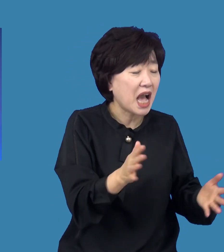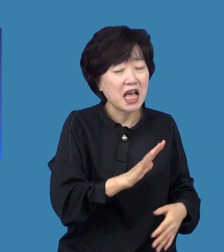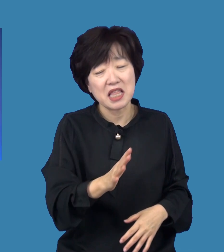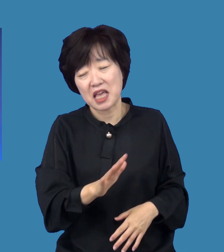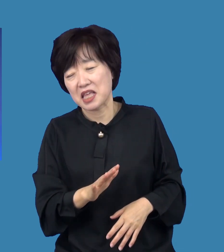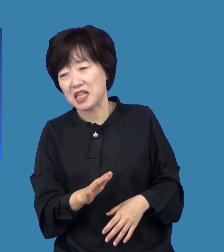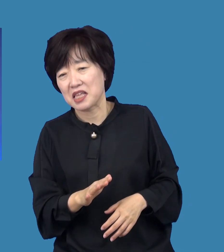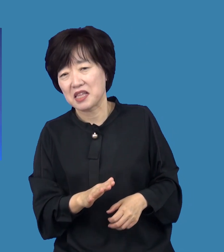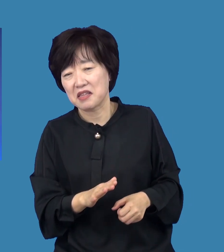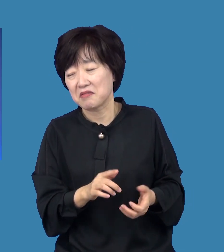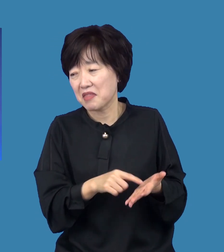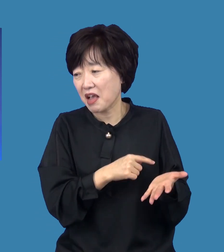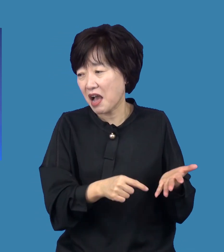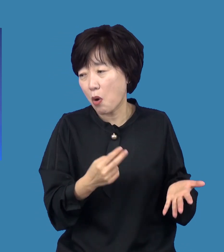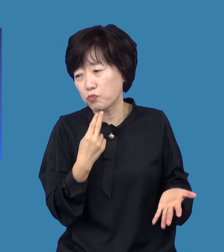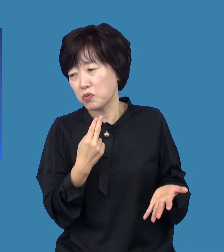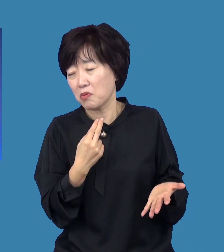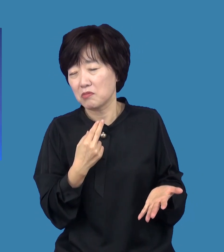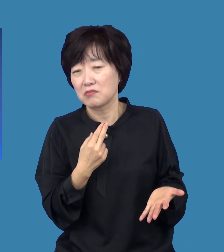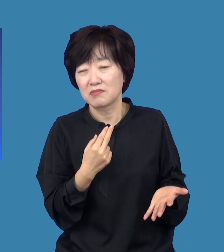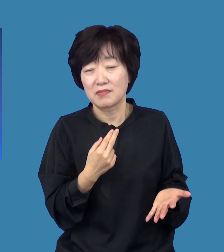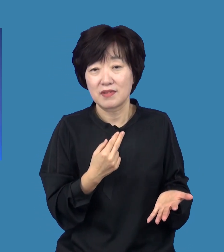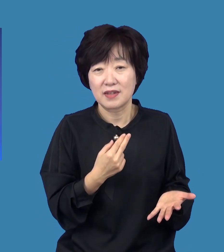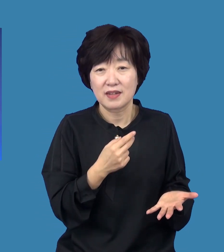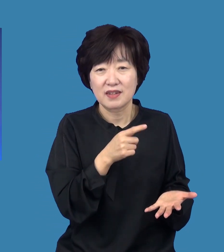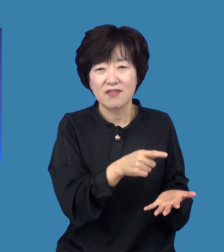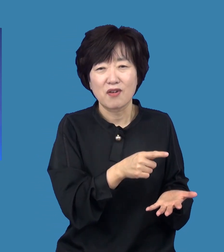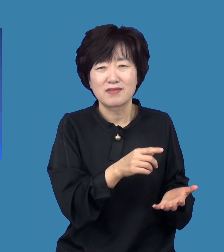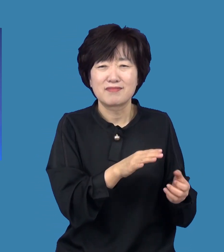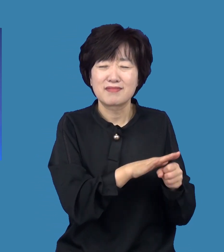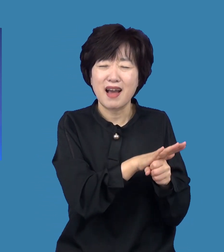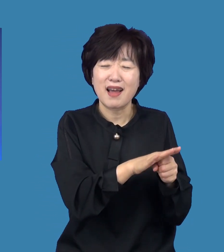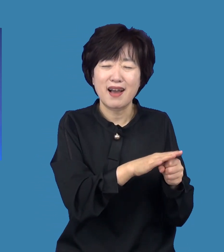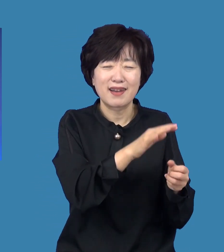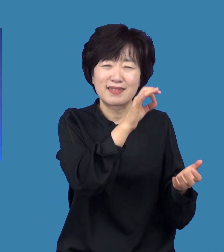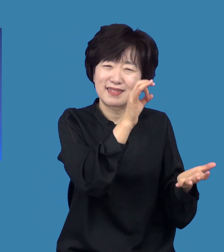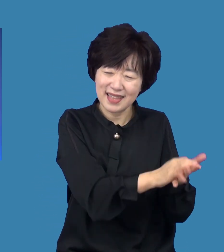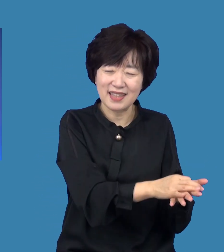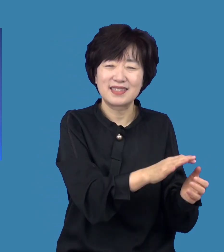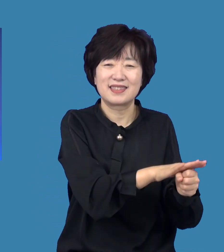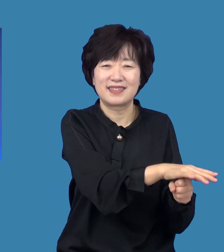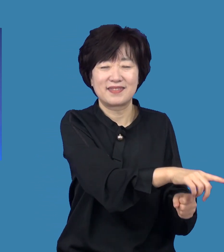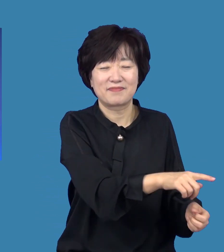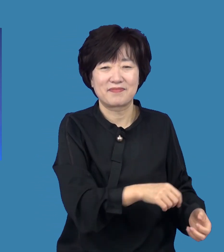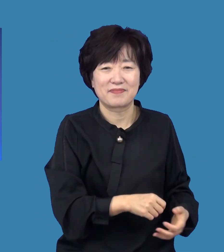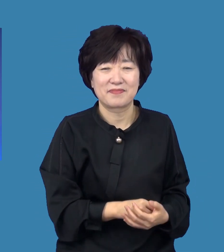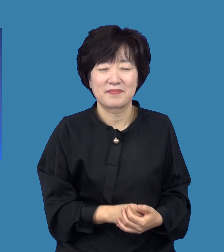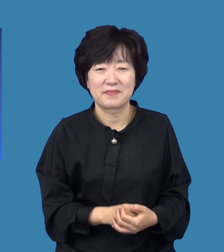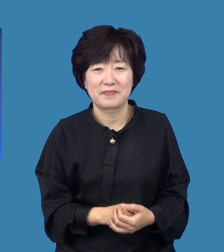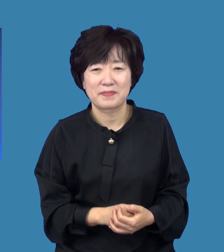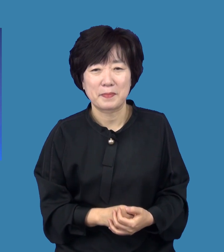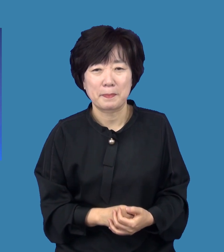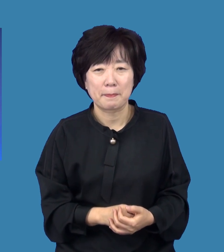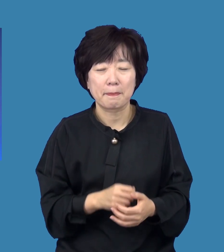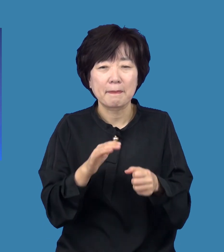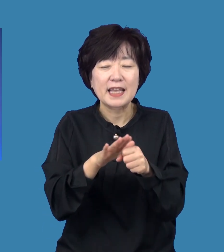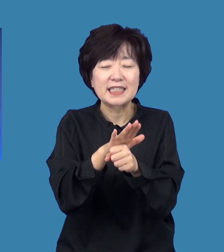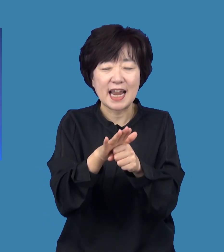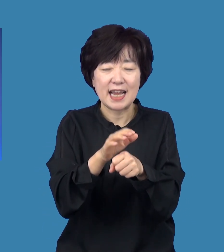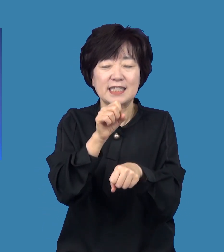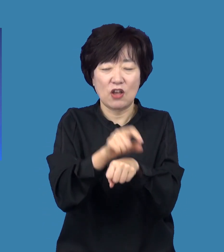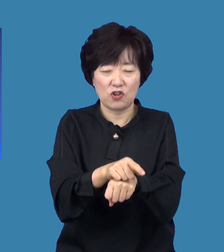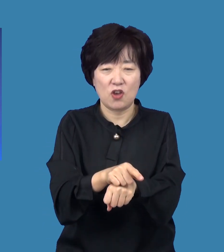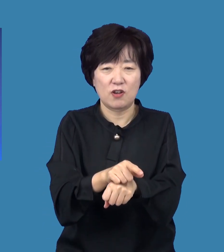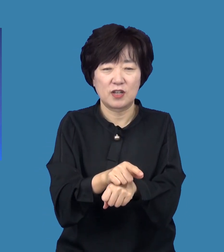치른 대가 포기한 게 그렇게 많지 않아. 그럼 그것은 별로 높은 사랑이 아니라는 거예요. 사랑의 속성입니다.